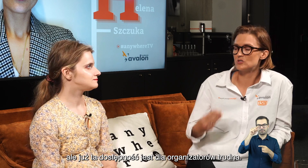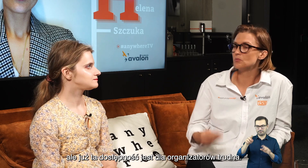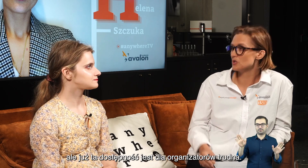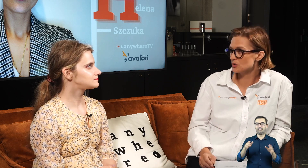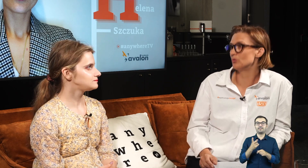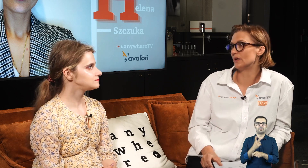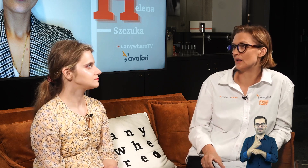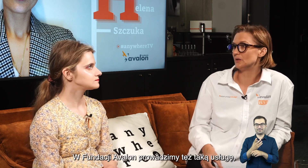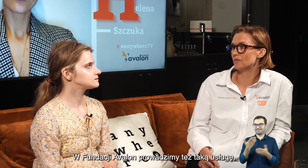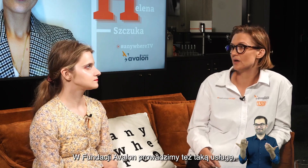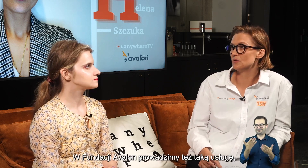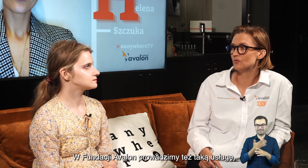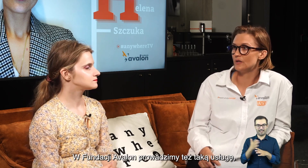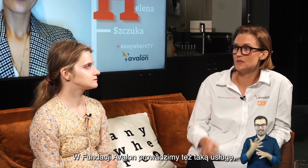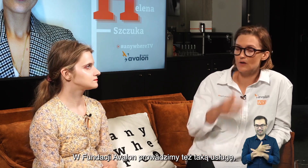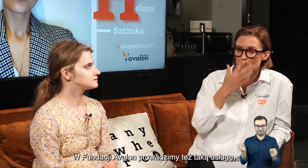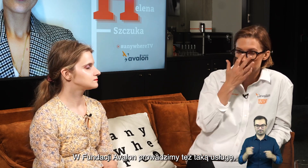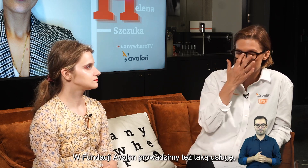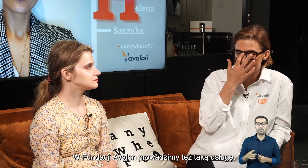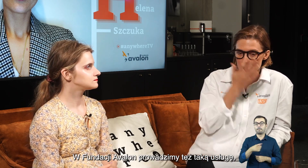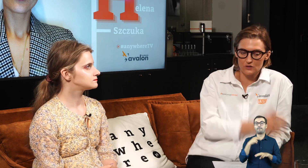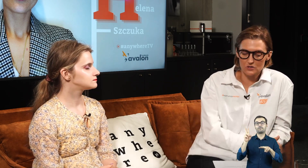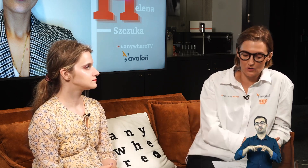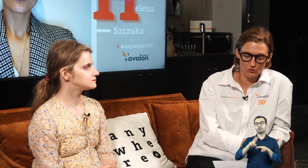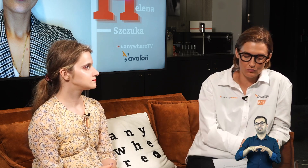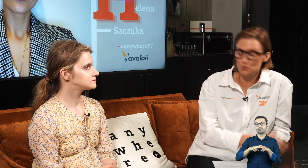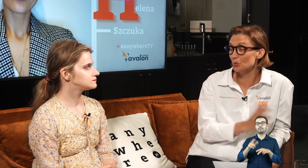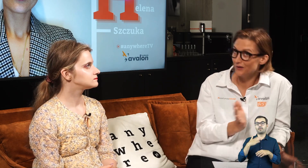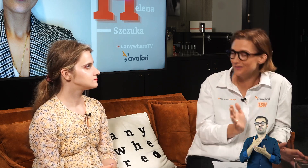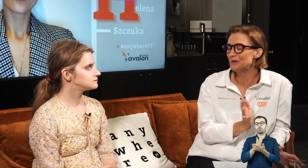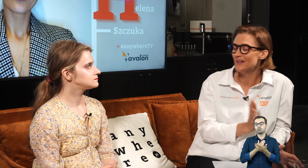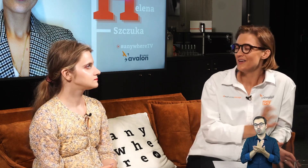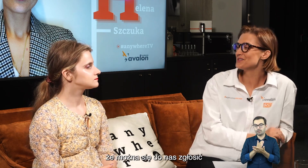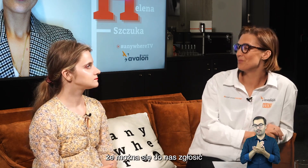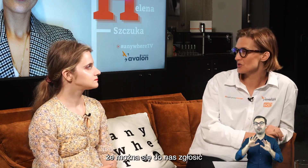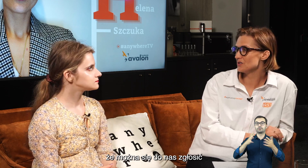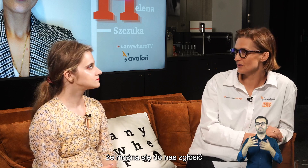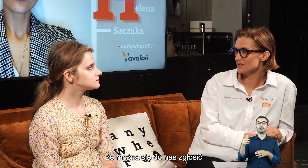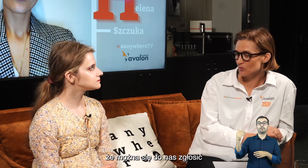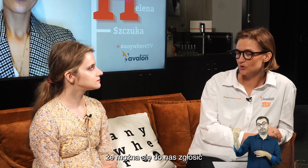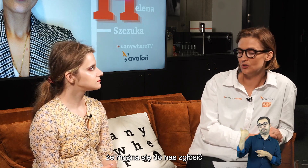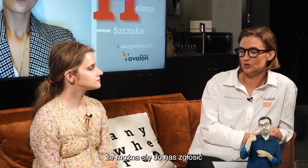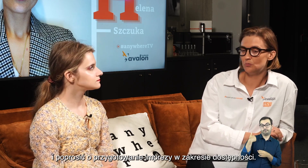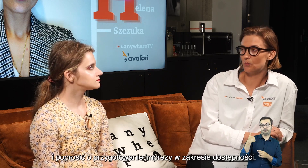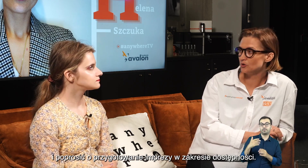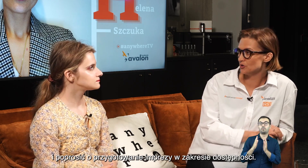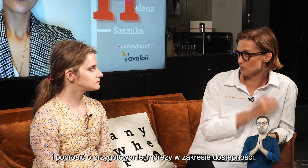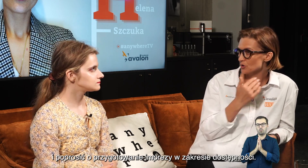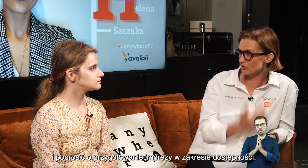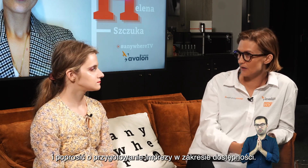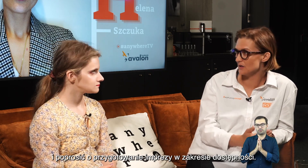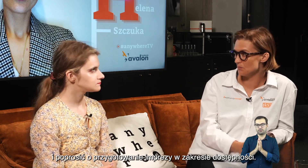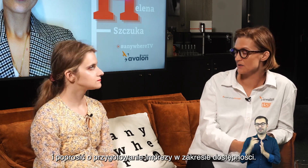ta dostępność jest trudna dla nich, prawda? My w Fundacji Avalon prowadzimy też taką usługę, że można się do nas zgłosić i poprosić